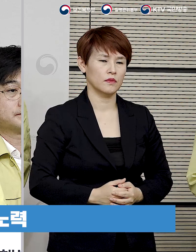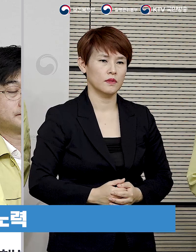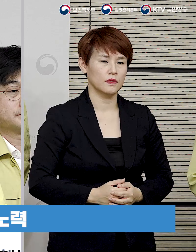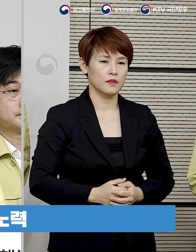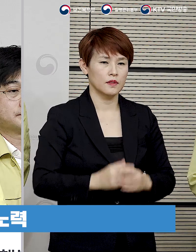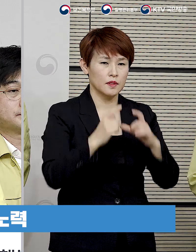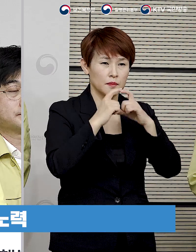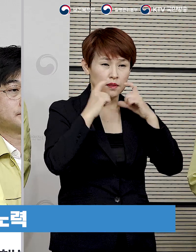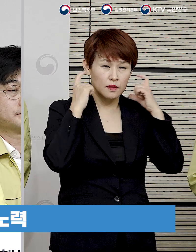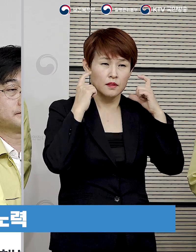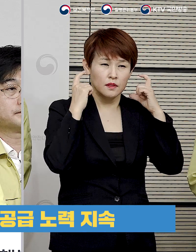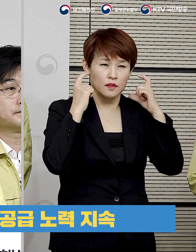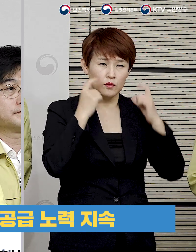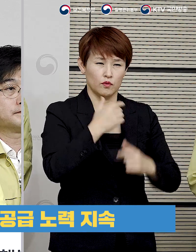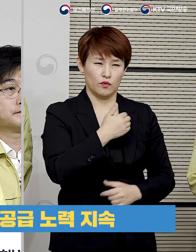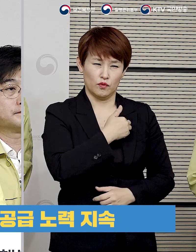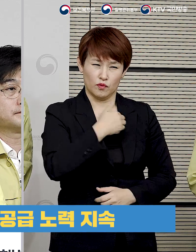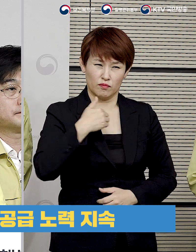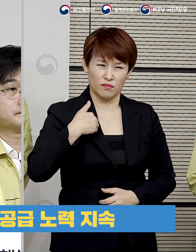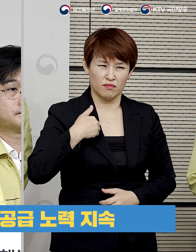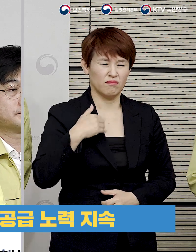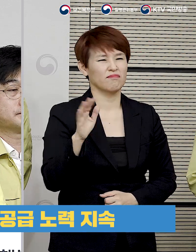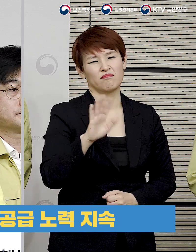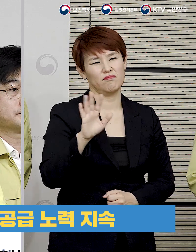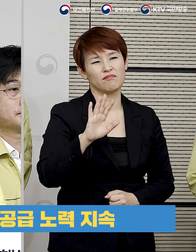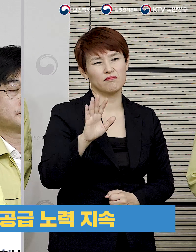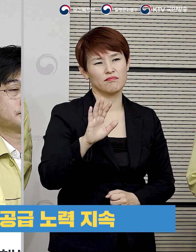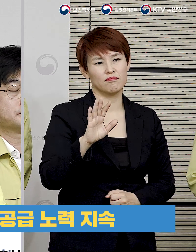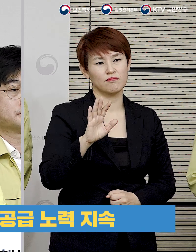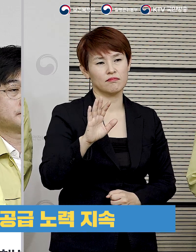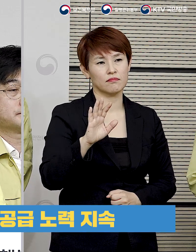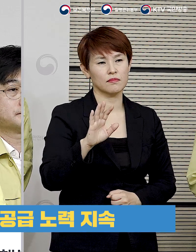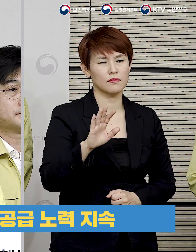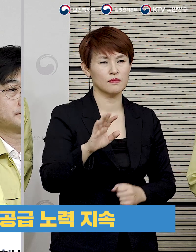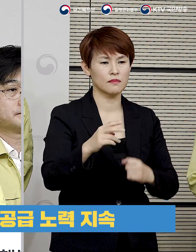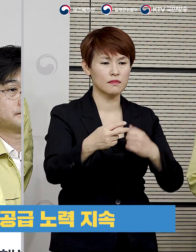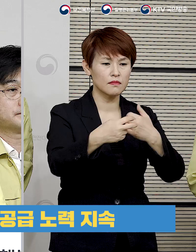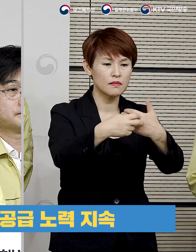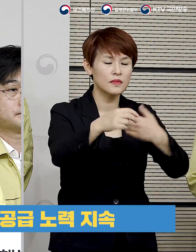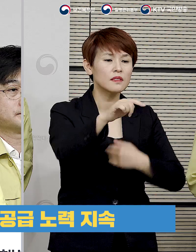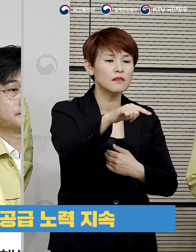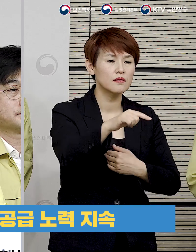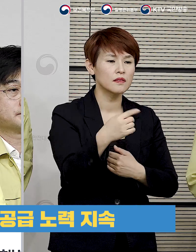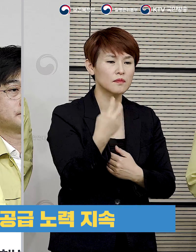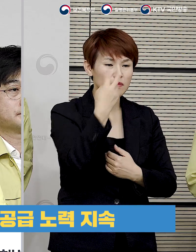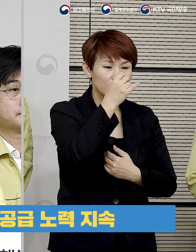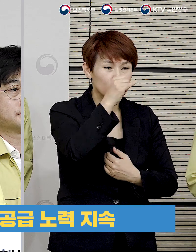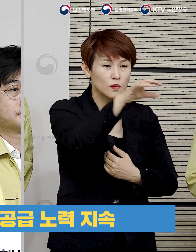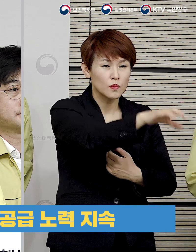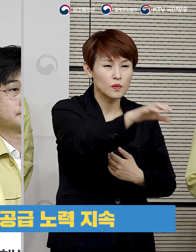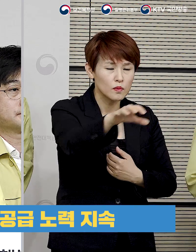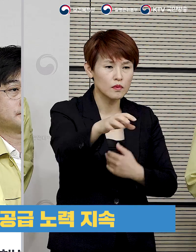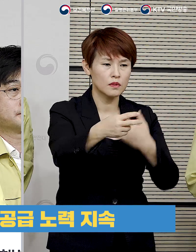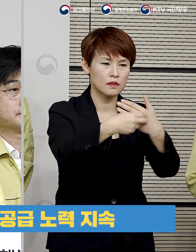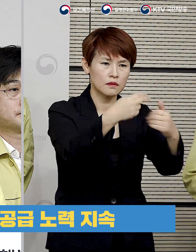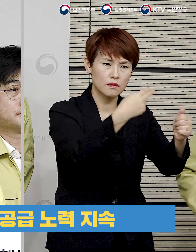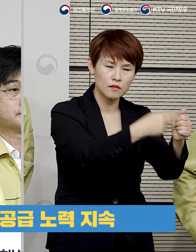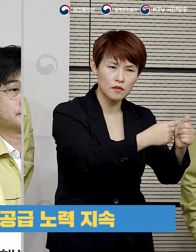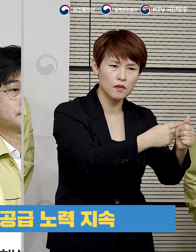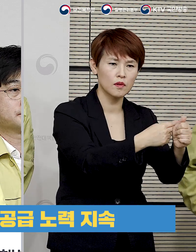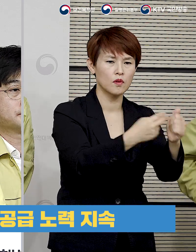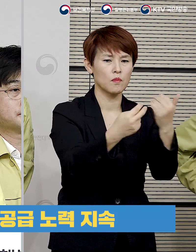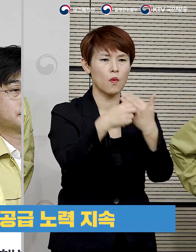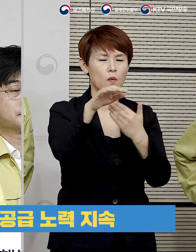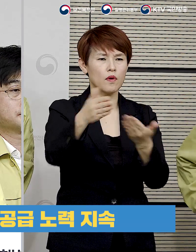중이고요. 다만 저희가 이 마스크 물량이 아마 충분하다라고는 생각하지 않고 현장에서는 사실은 진료를 하시는